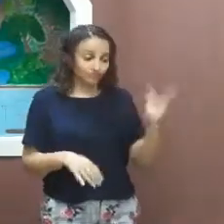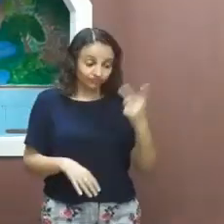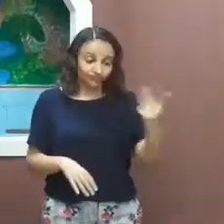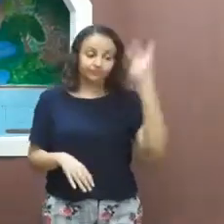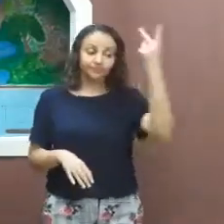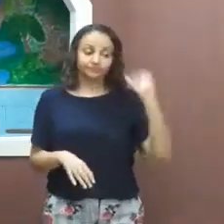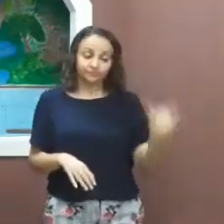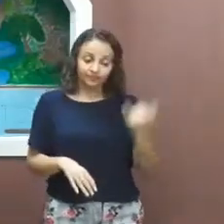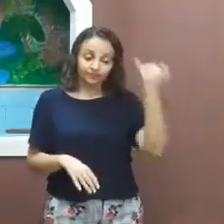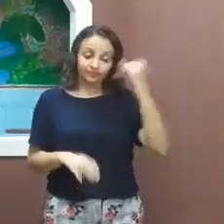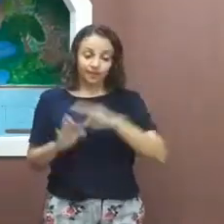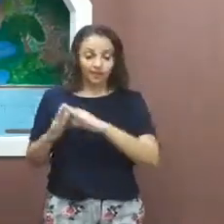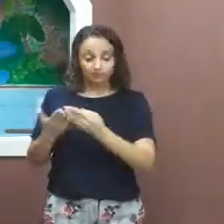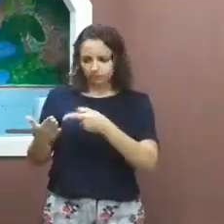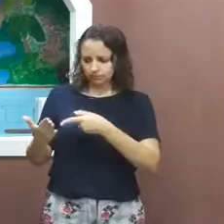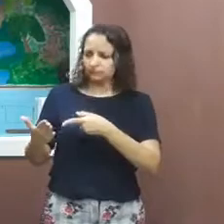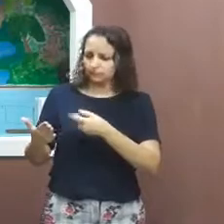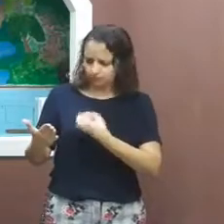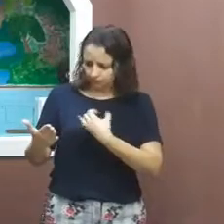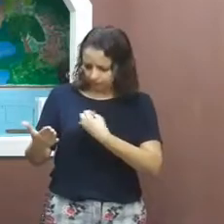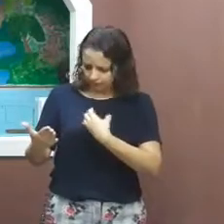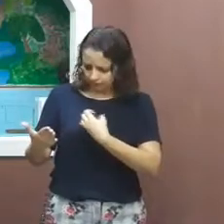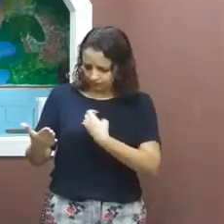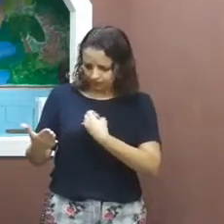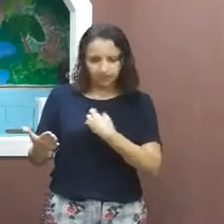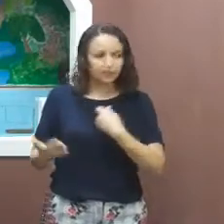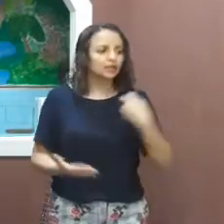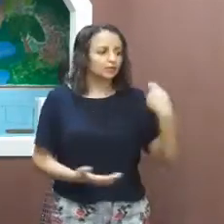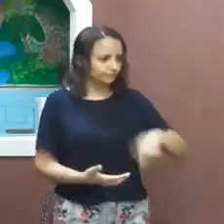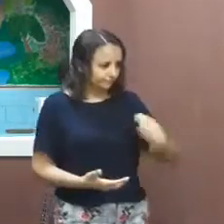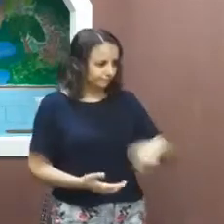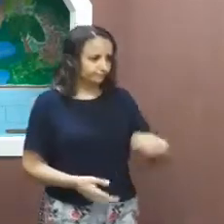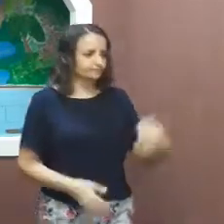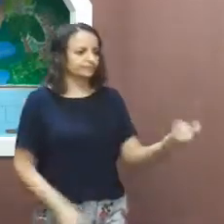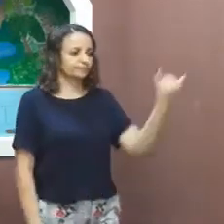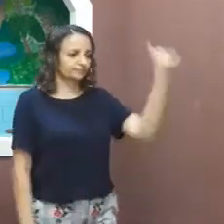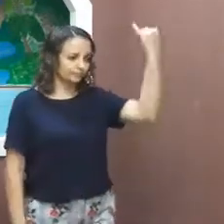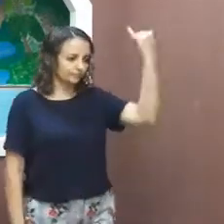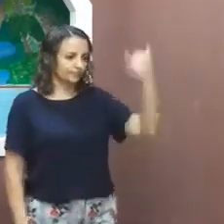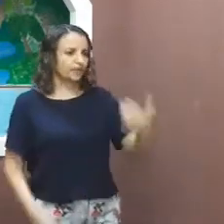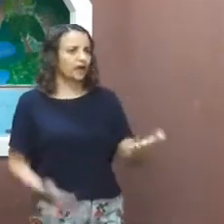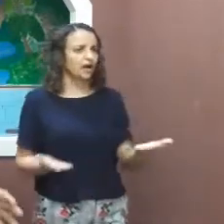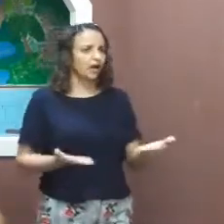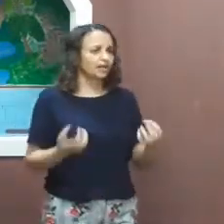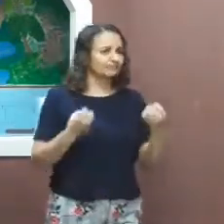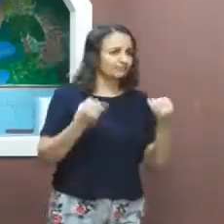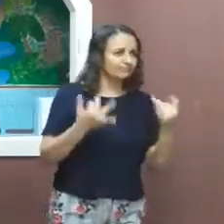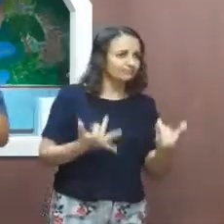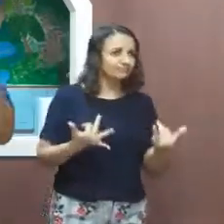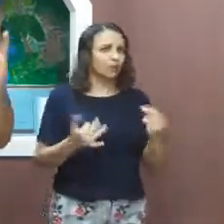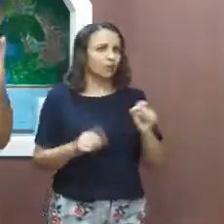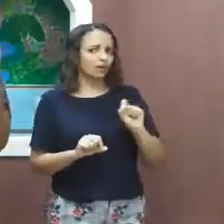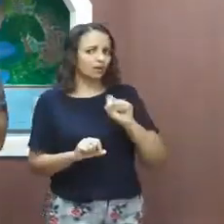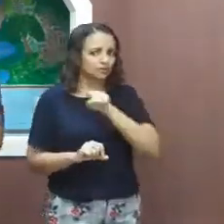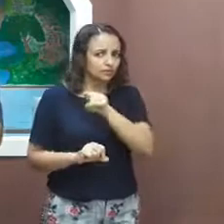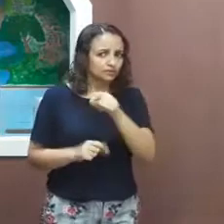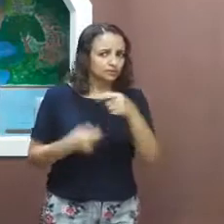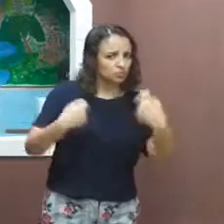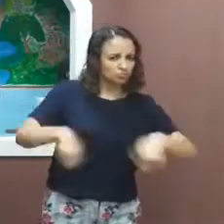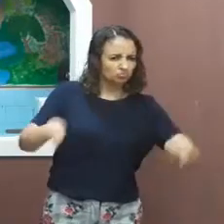para aquilo que a palavra de Deus nos orienta. Meus queridos, não quero dizer aqui que você não precisa